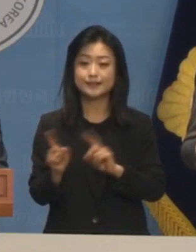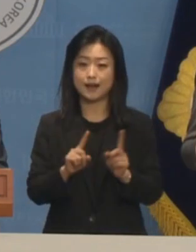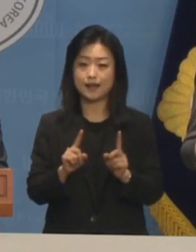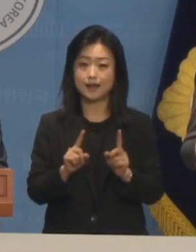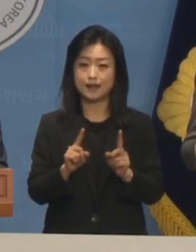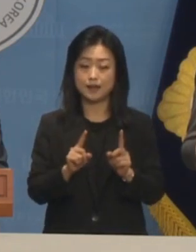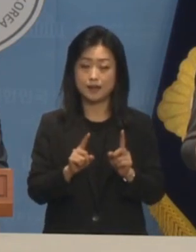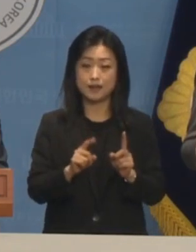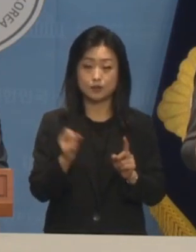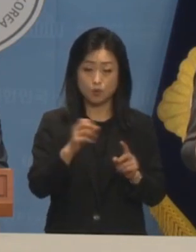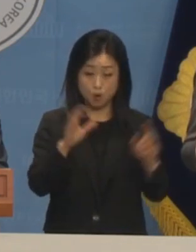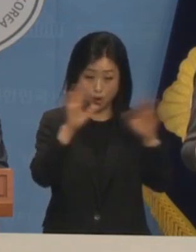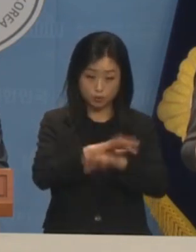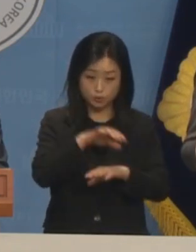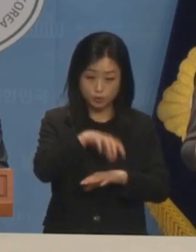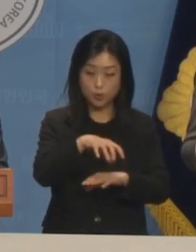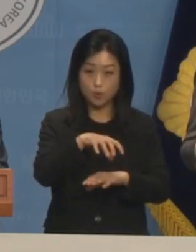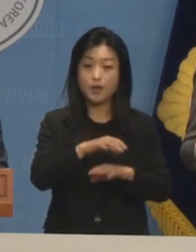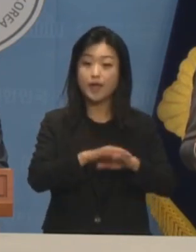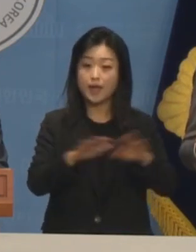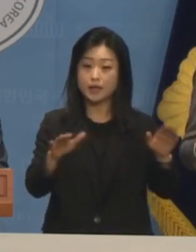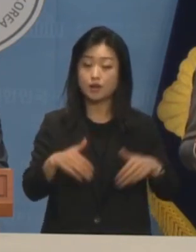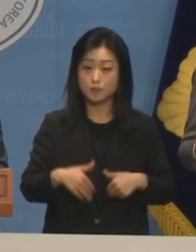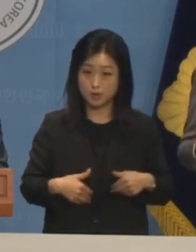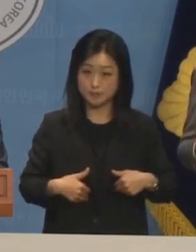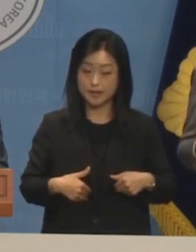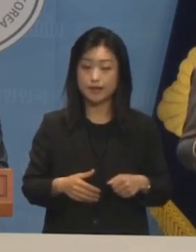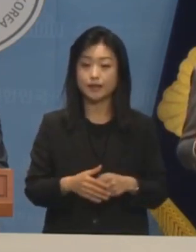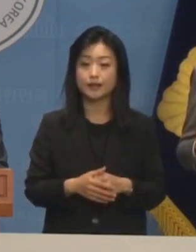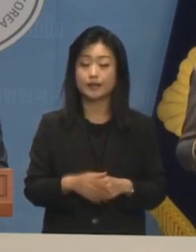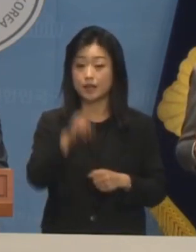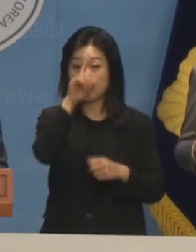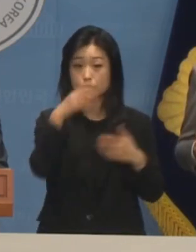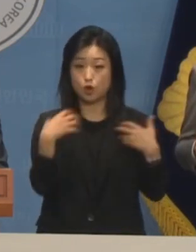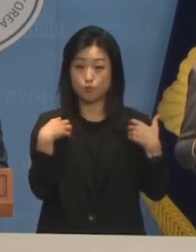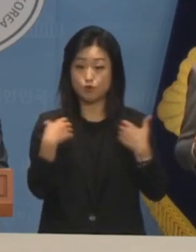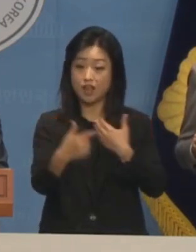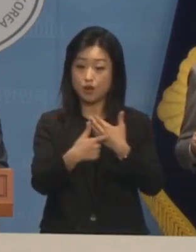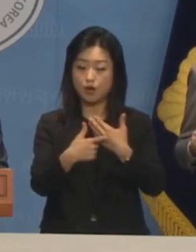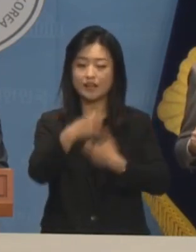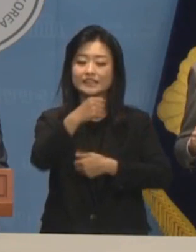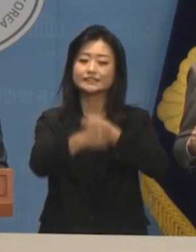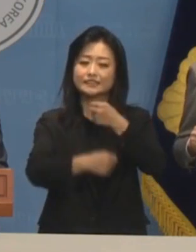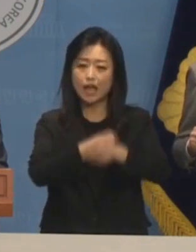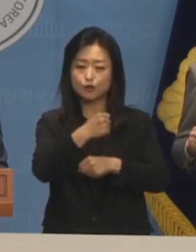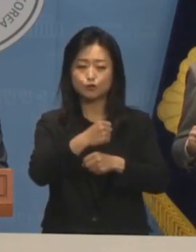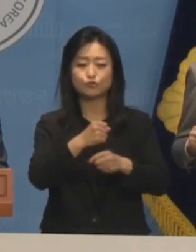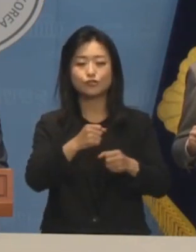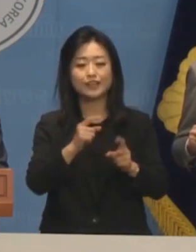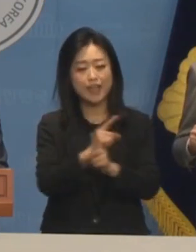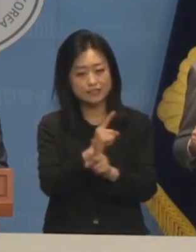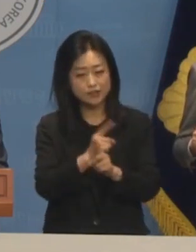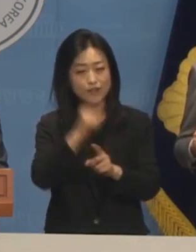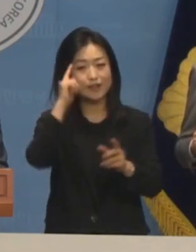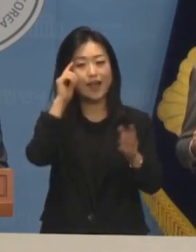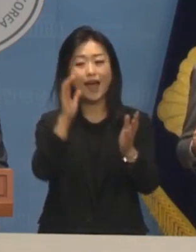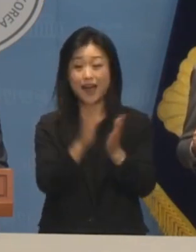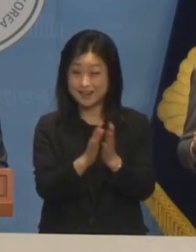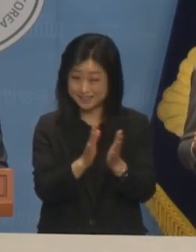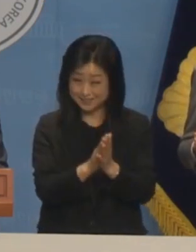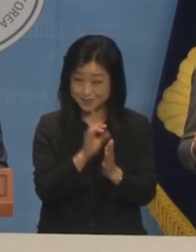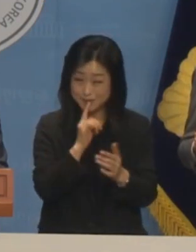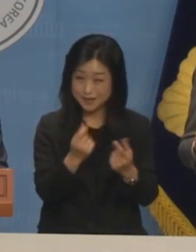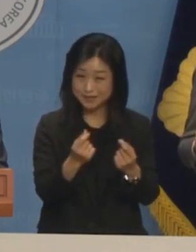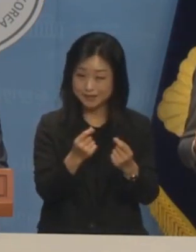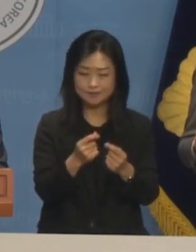면은 개선해야 됩니다. 자율 개선이라고 하는 것은 듣기는 좋지만 바뀌는 게 없습니다. 제도적인